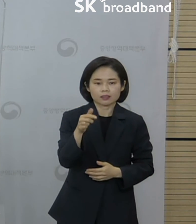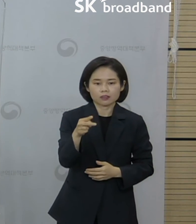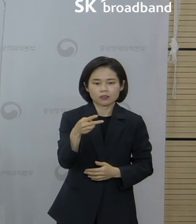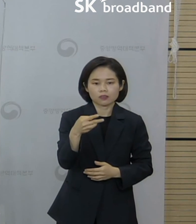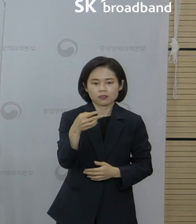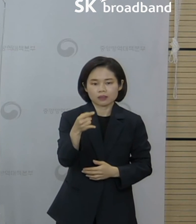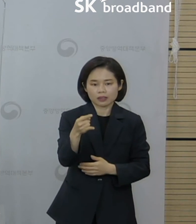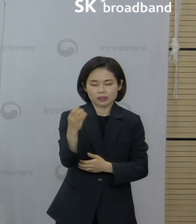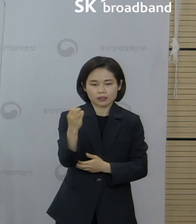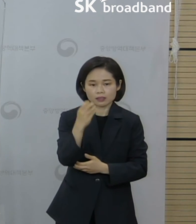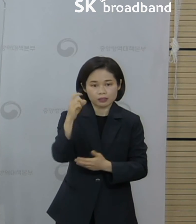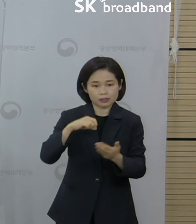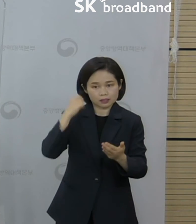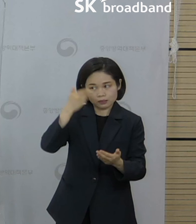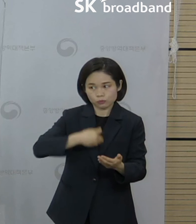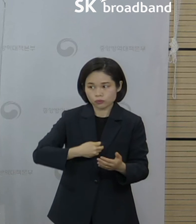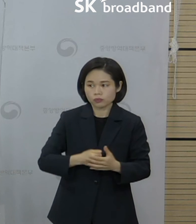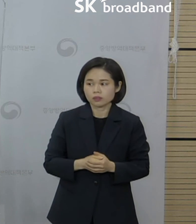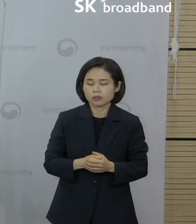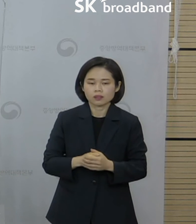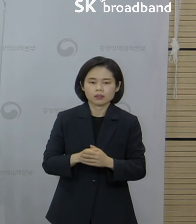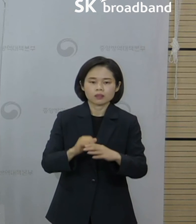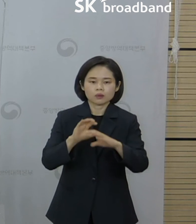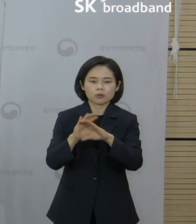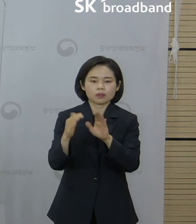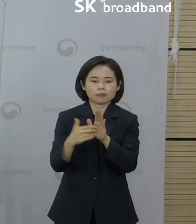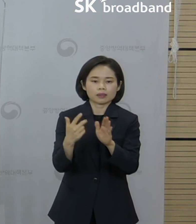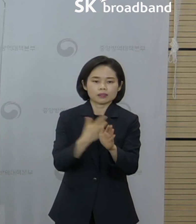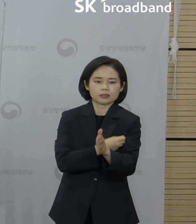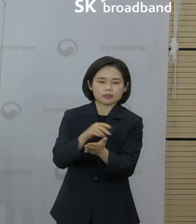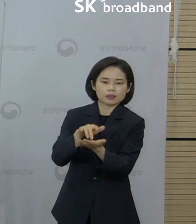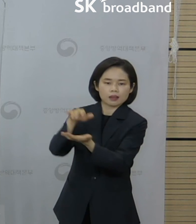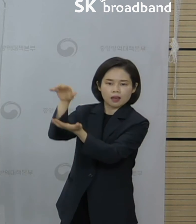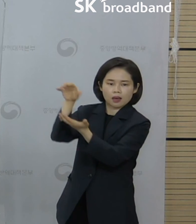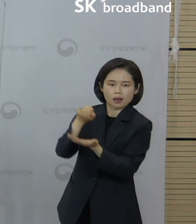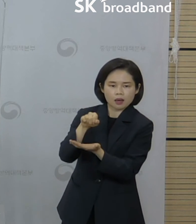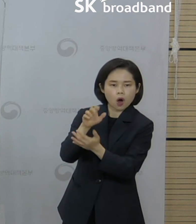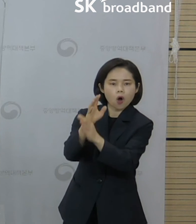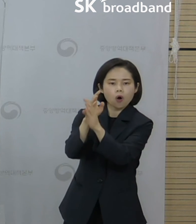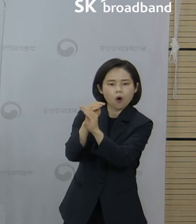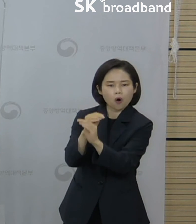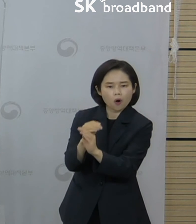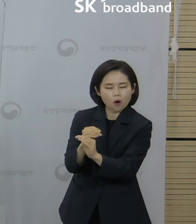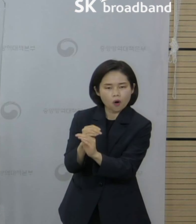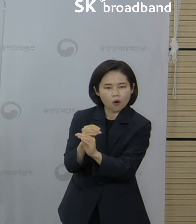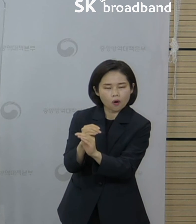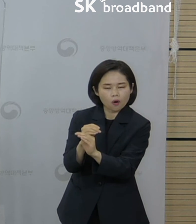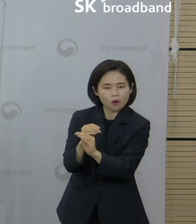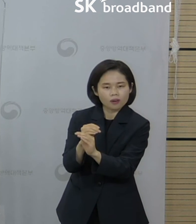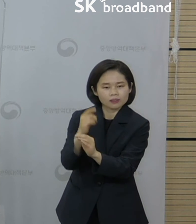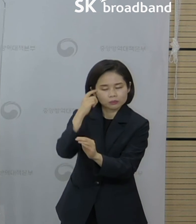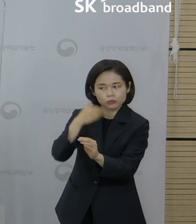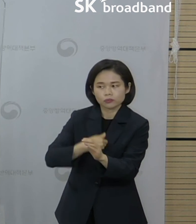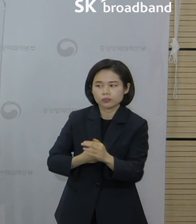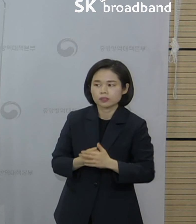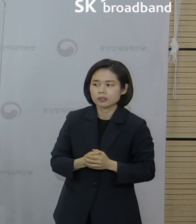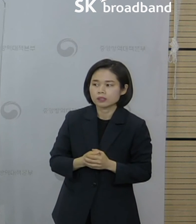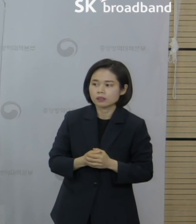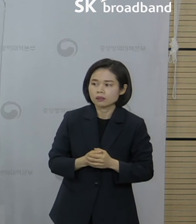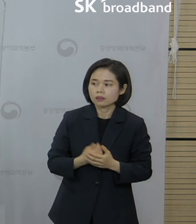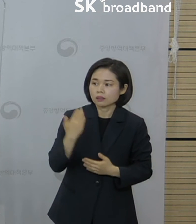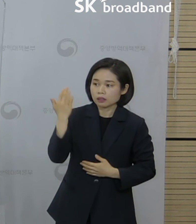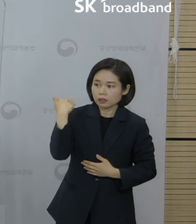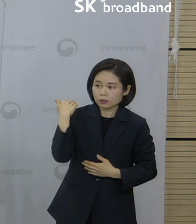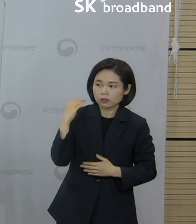있고 백신 도입과 관련된 일정에 대해서도 설명드리겠습니다. 기존의